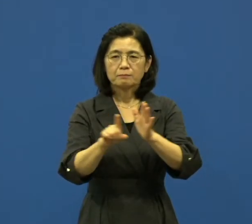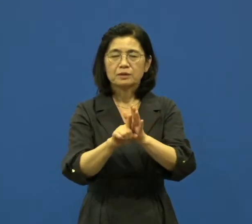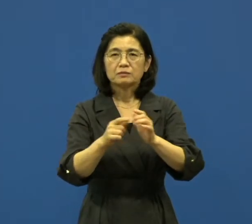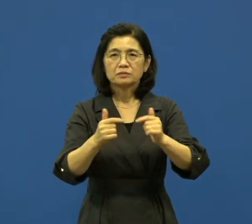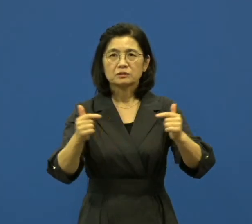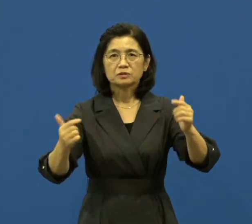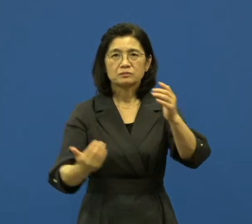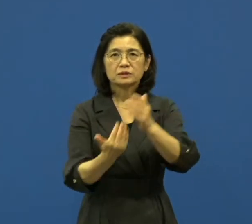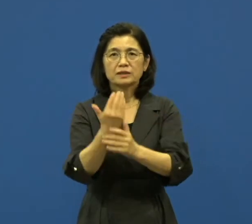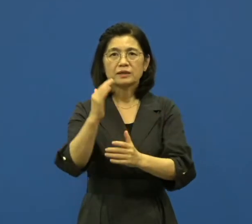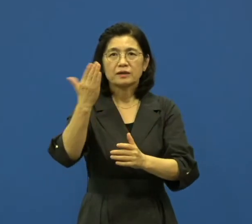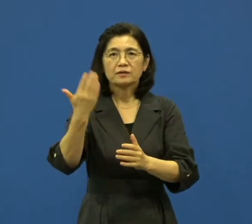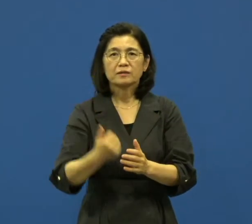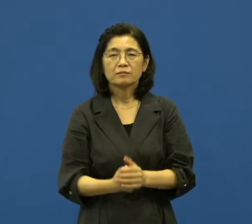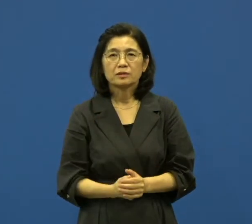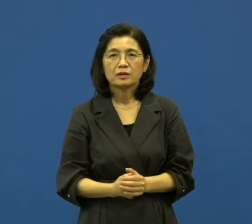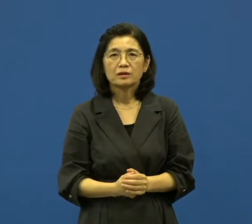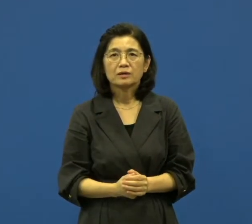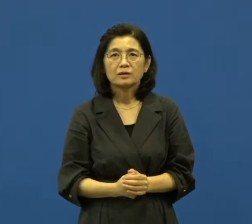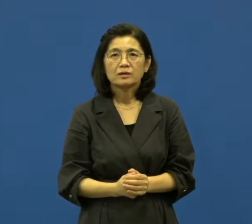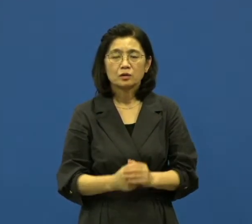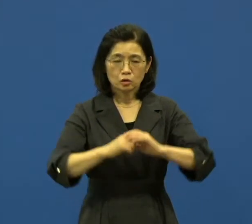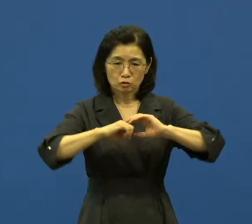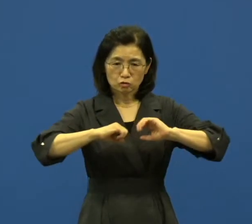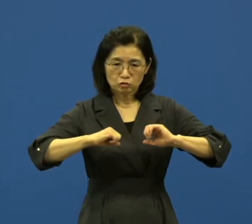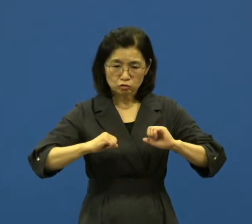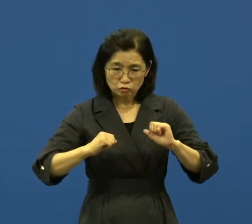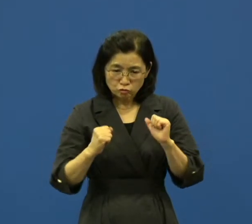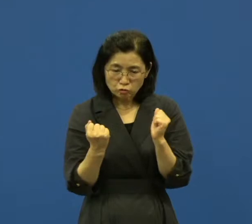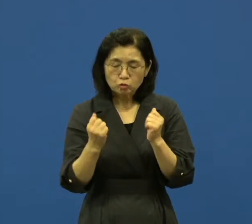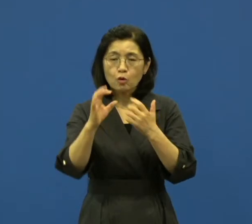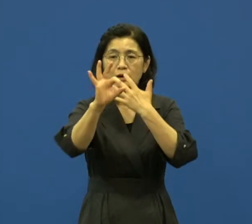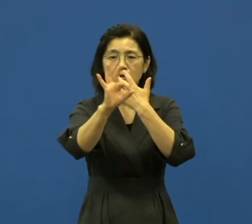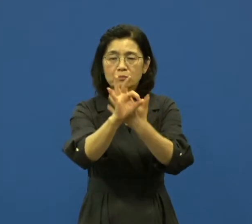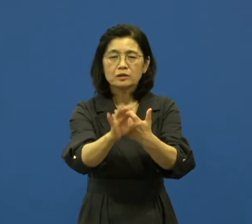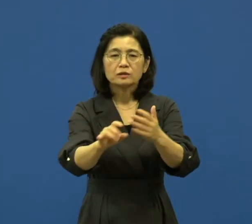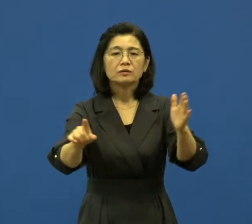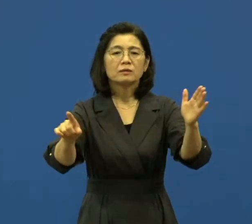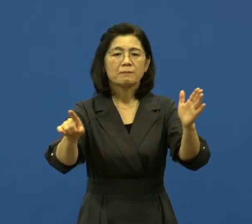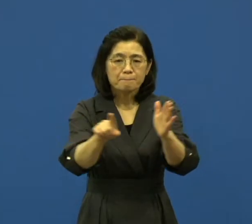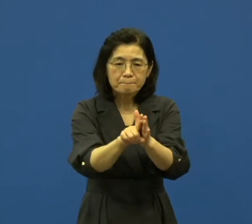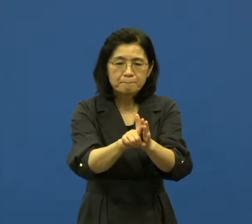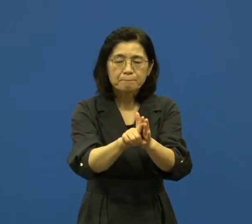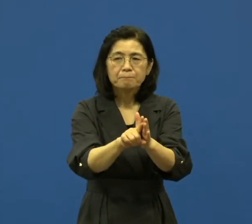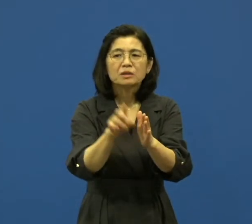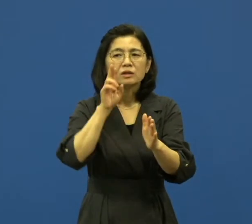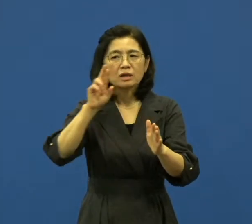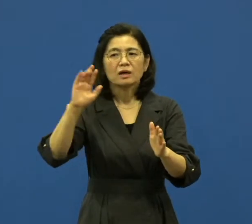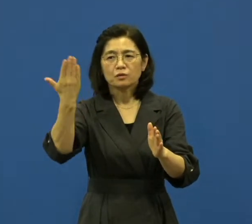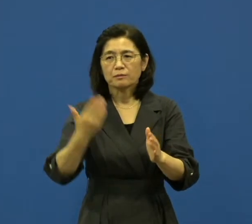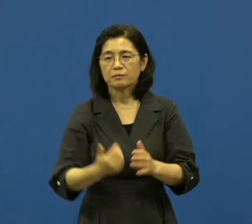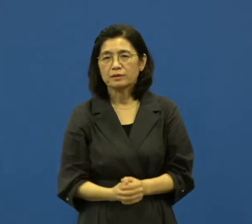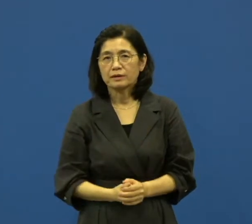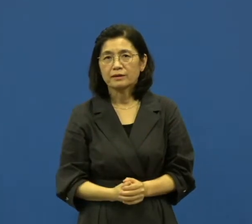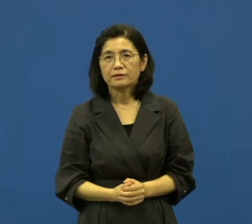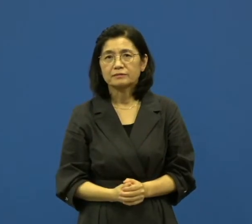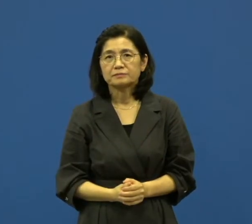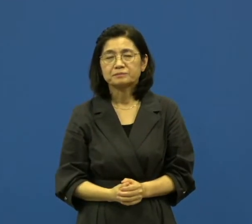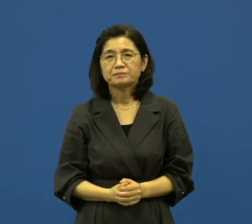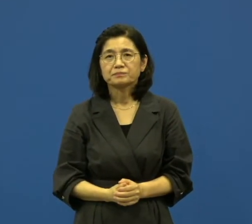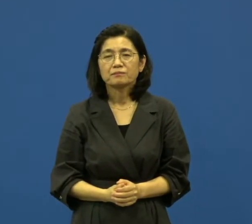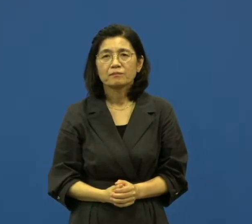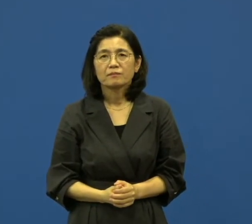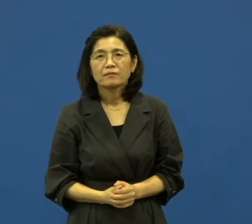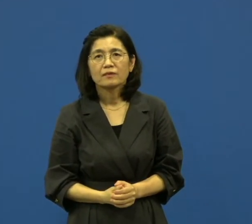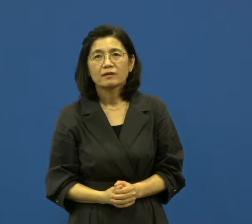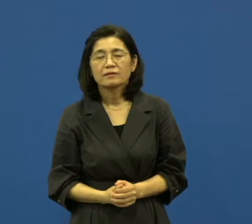것이 아닙니다. 믿어야 순종이 가능한 것입니다. 그리고 믿고 순종해 보니까 말씀이 사실이라는 걸